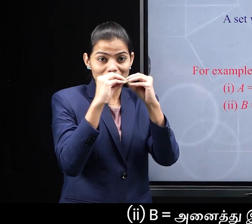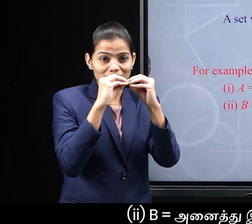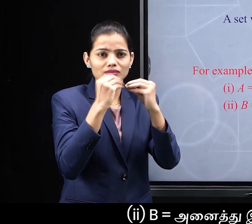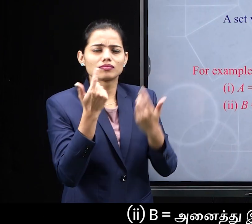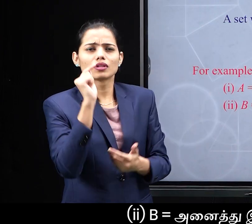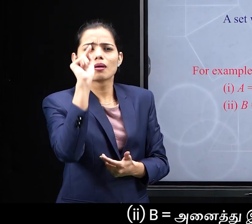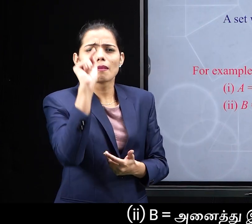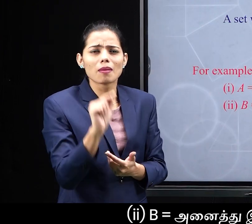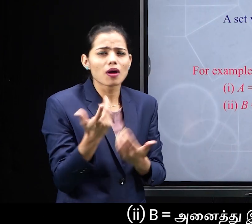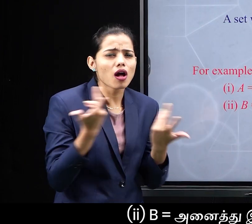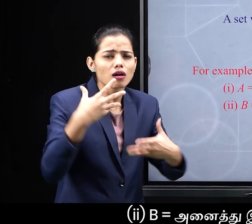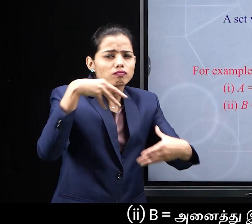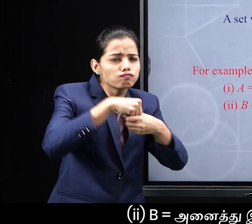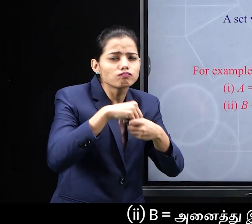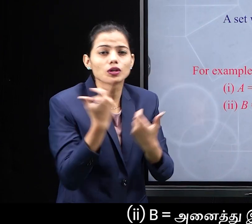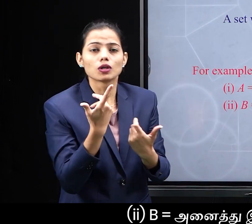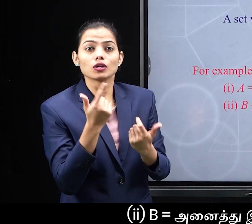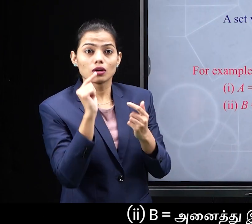ஈடு அனைத்து இரட்டை பகா எண்களின் கணம்.